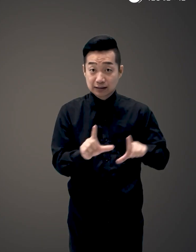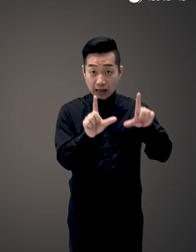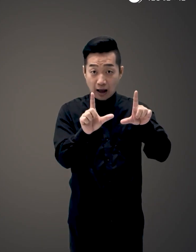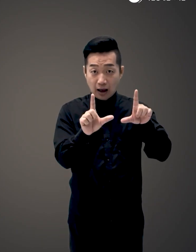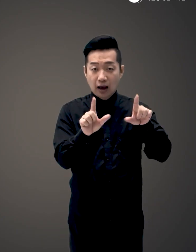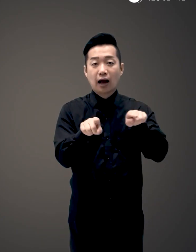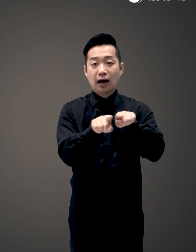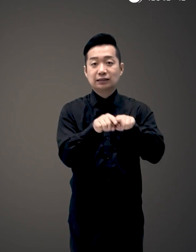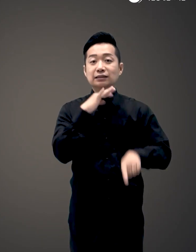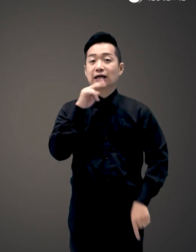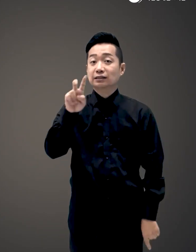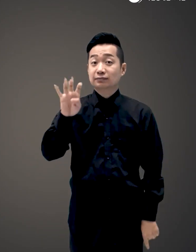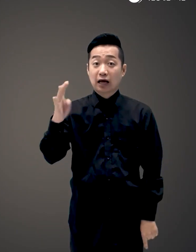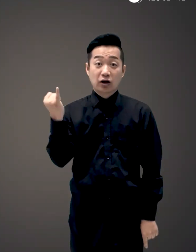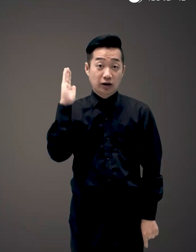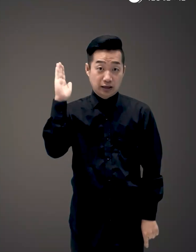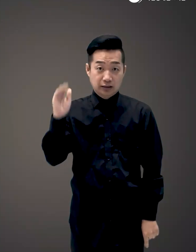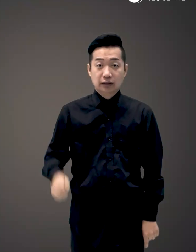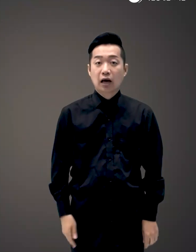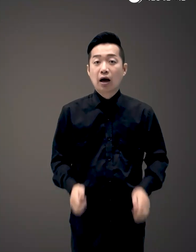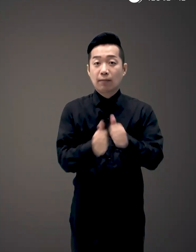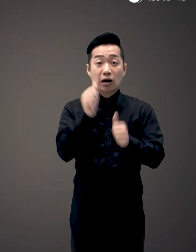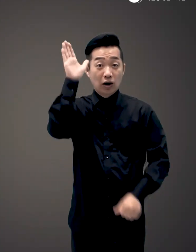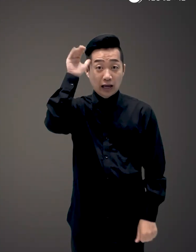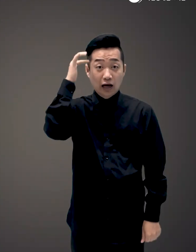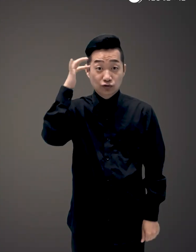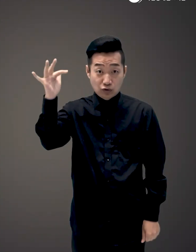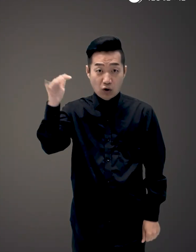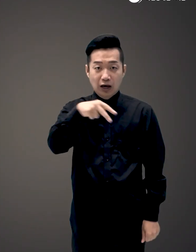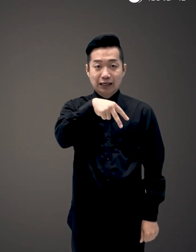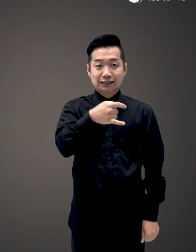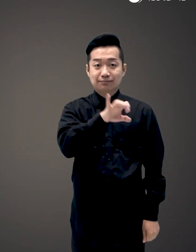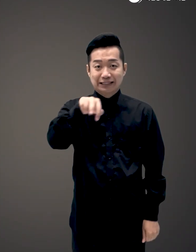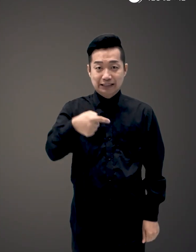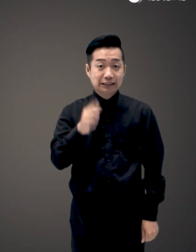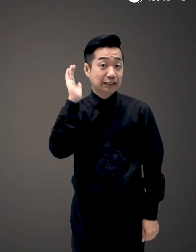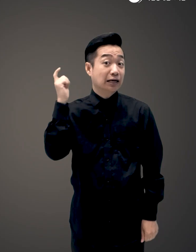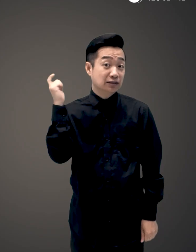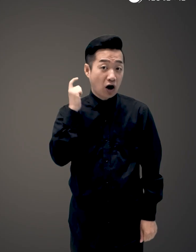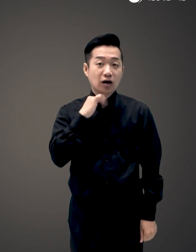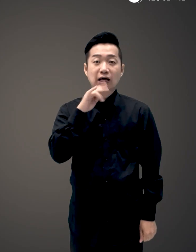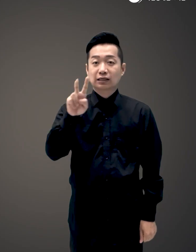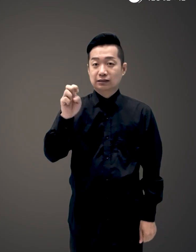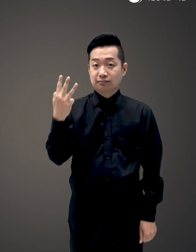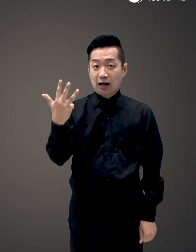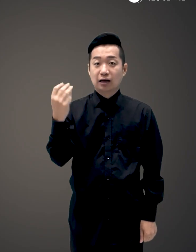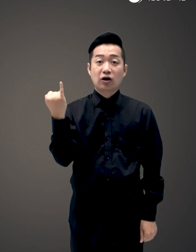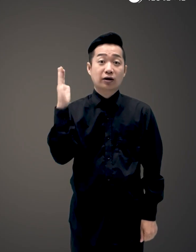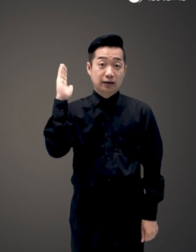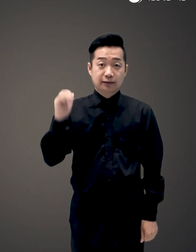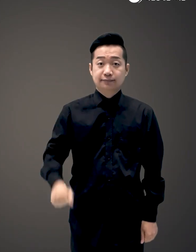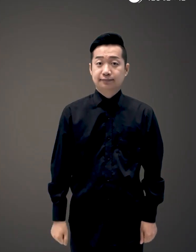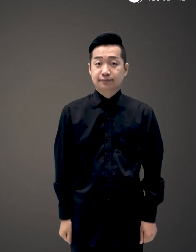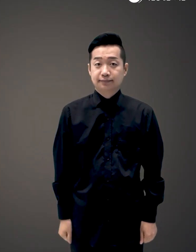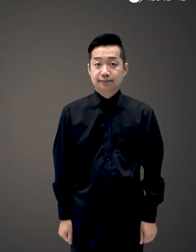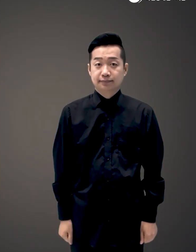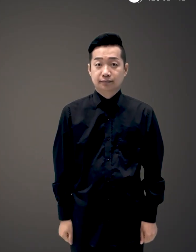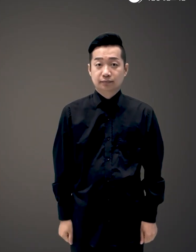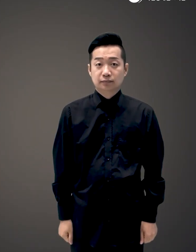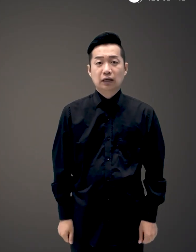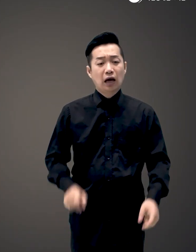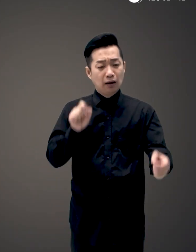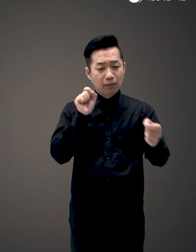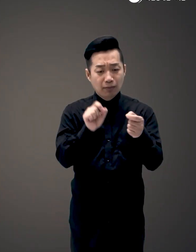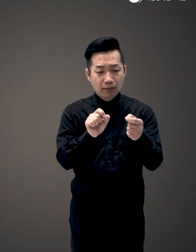지낸 24세 여성 이야기. 반려견과의 추억. 스피치의 이야기를 들은 28세 여성 이야기.